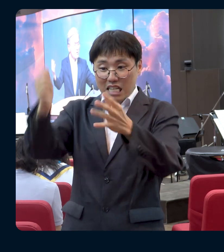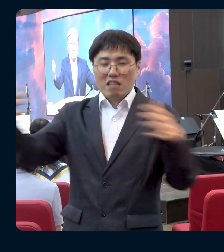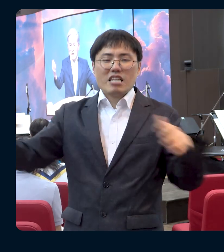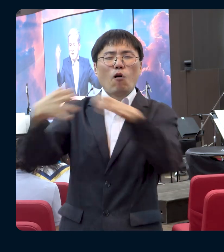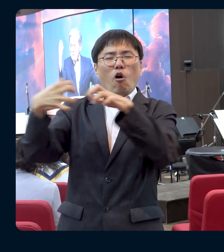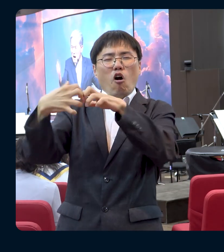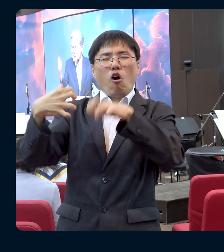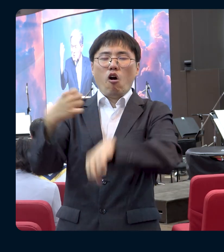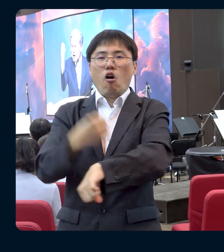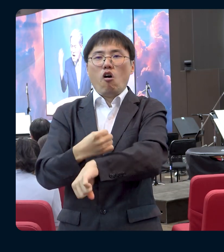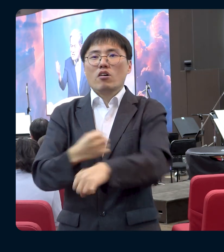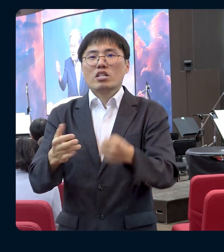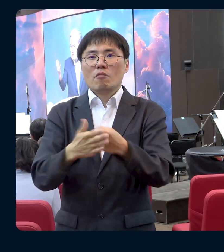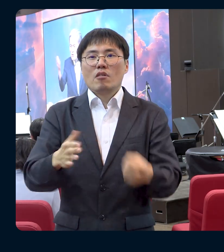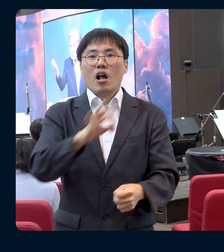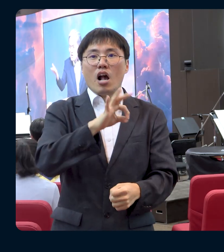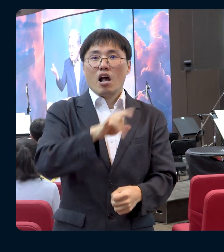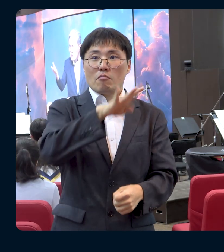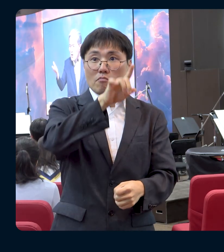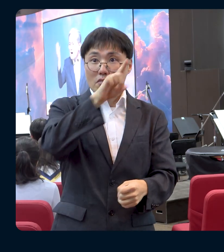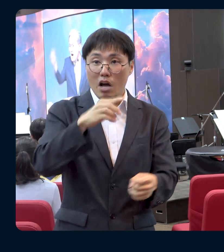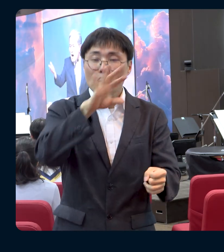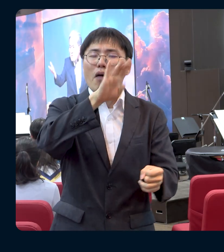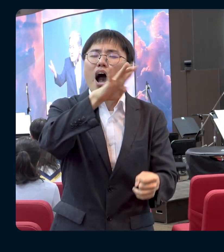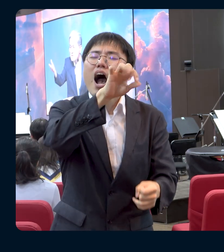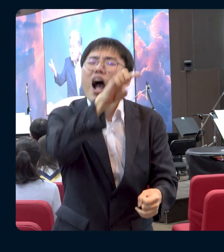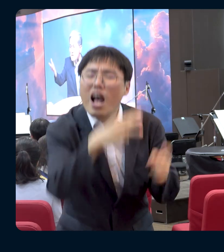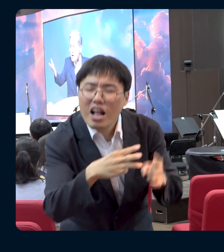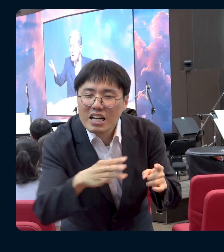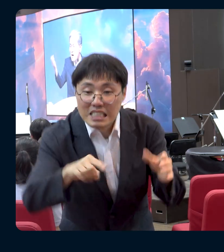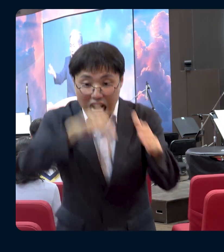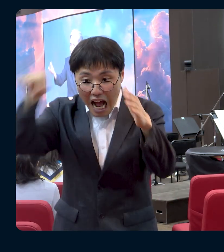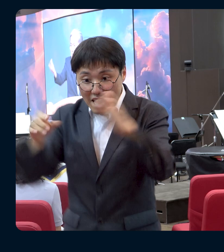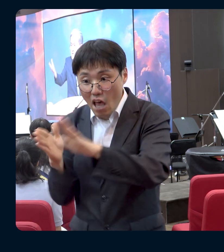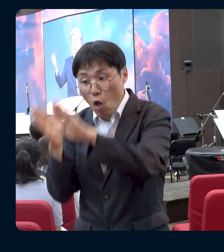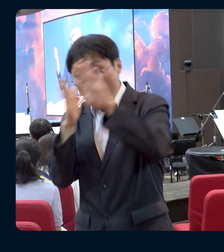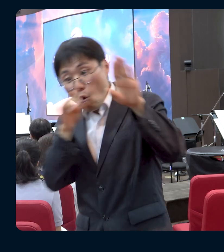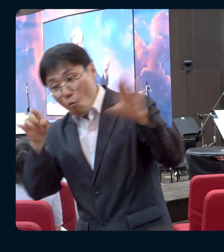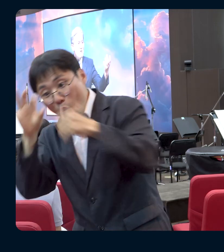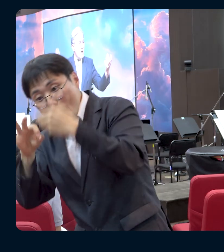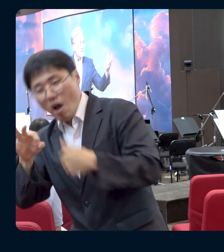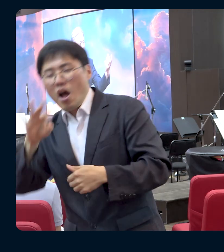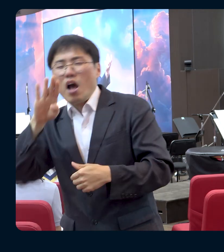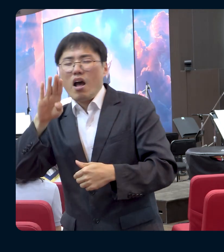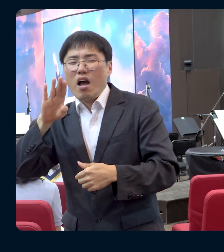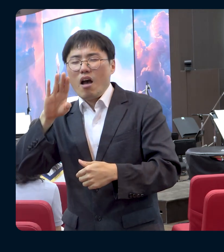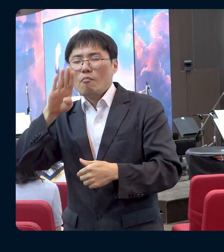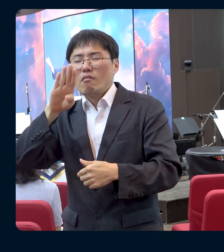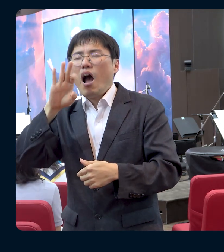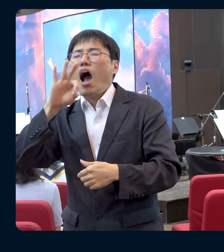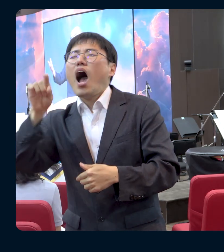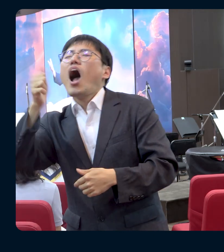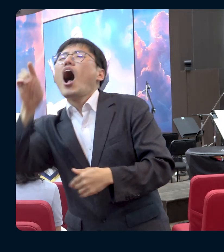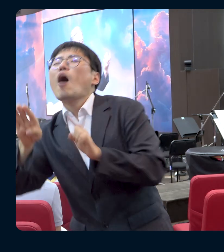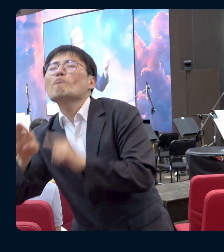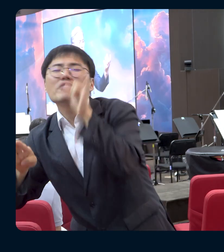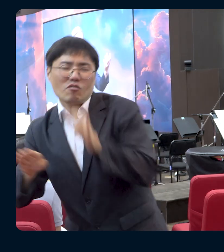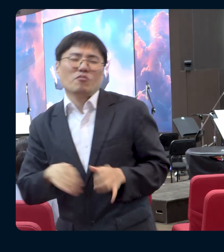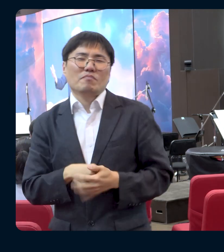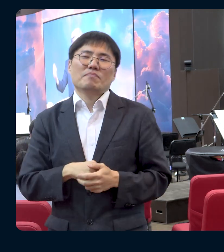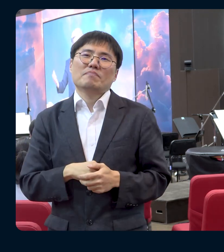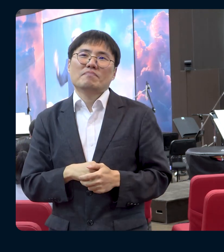그렇죠? 그런데 바알과 아세라 뒤에는 누가 있어요? 아합이 있습니다. 아합이 그 바알과 아세라 뒤에 있는